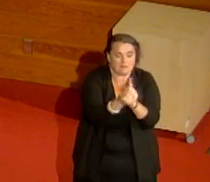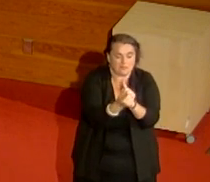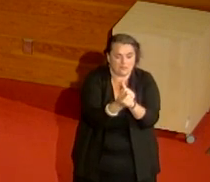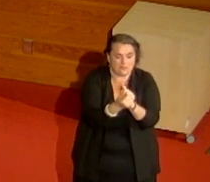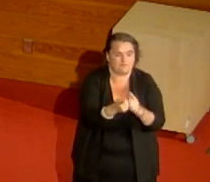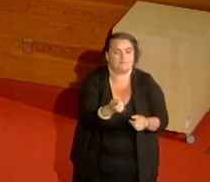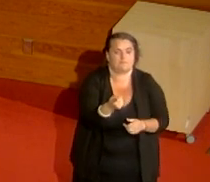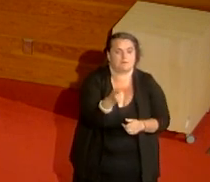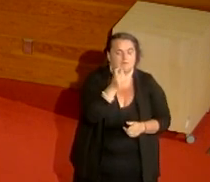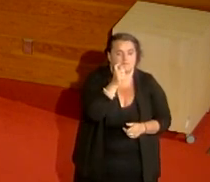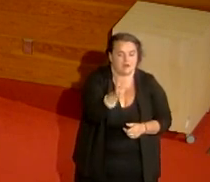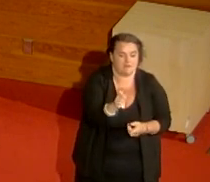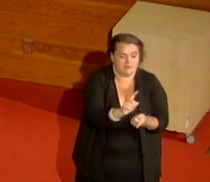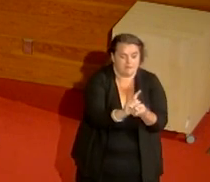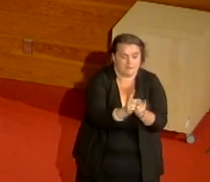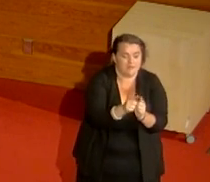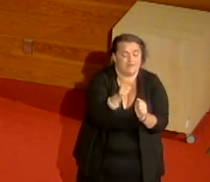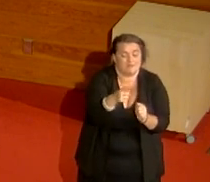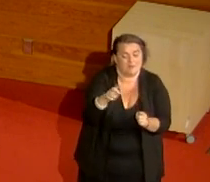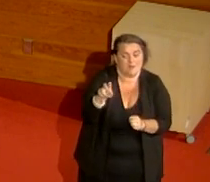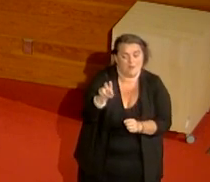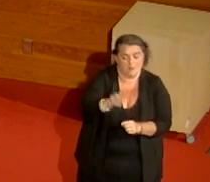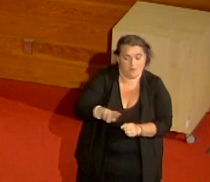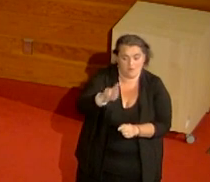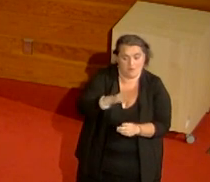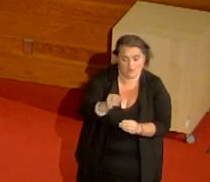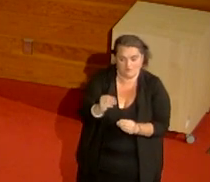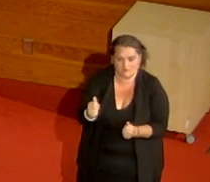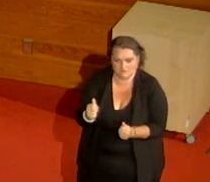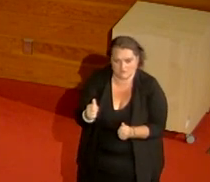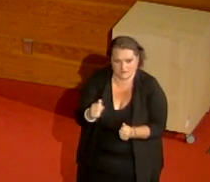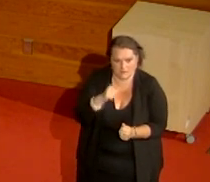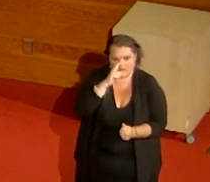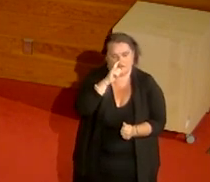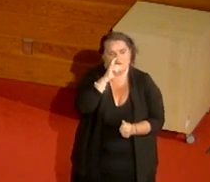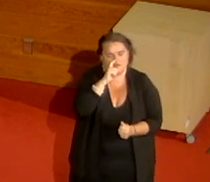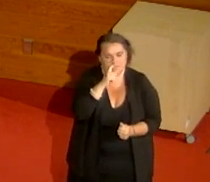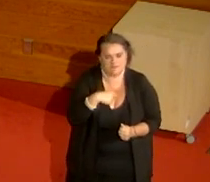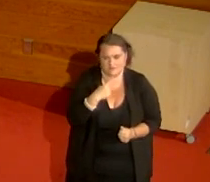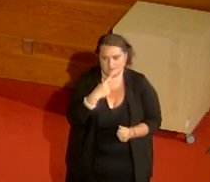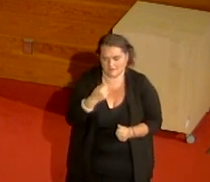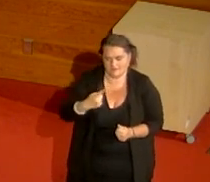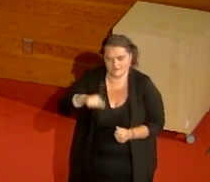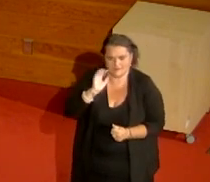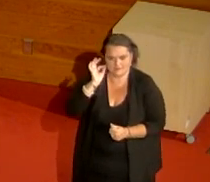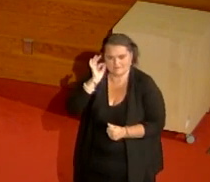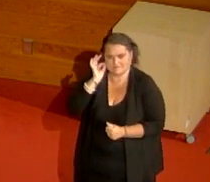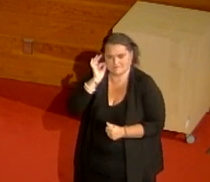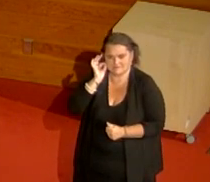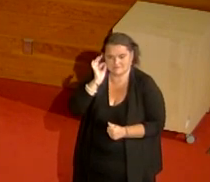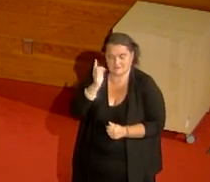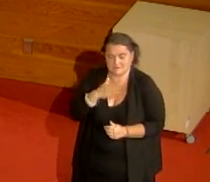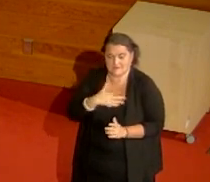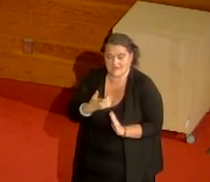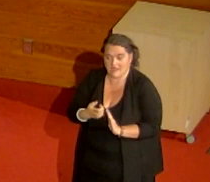pareció activar ese bucle invisible que hizo recordar a muchas de las chicas de las mujeres que se iban a matricular en